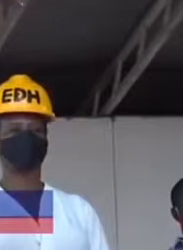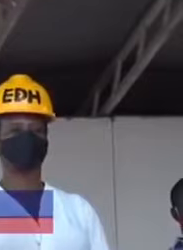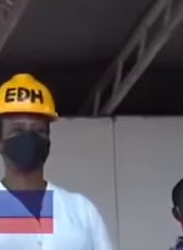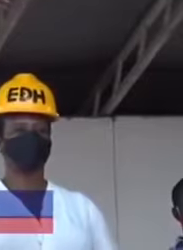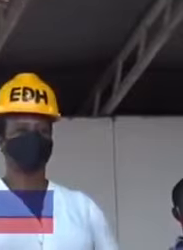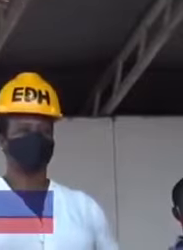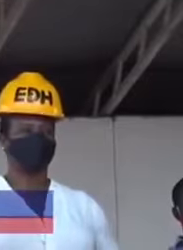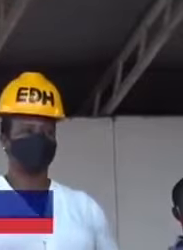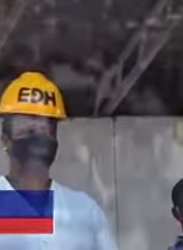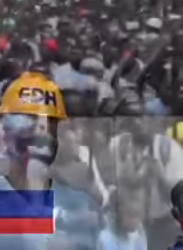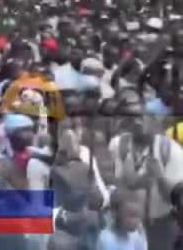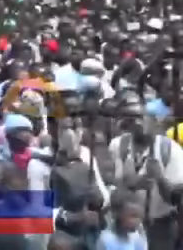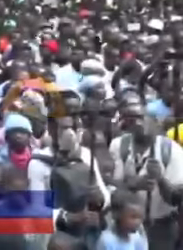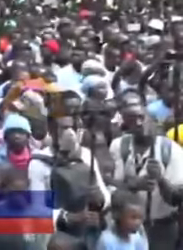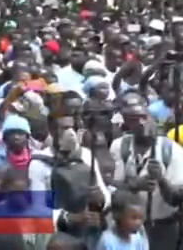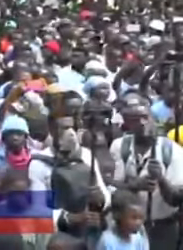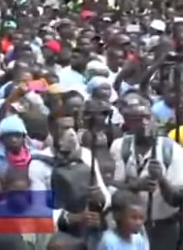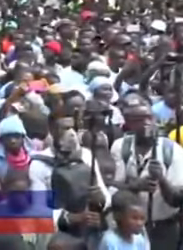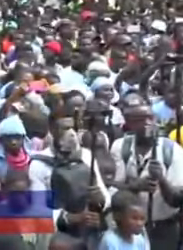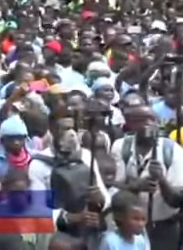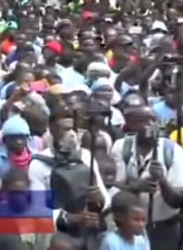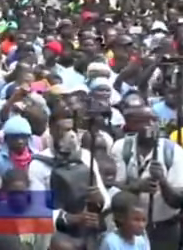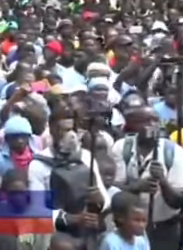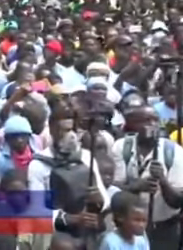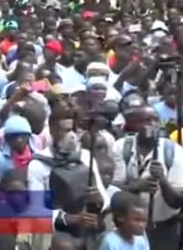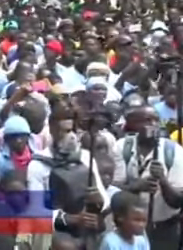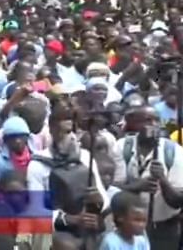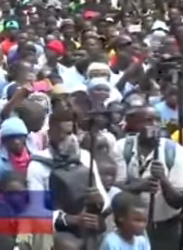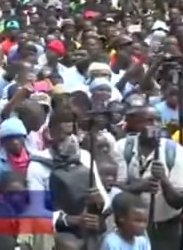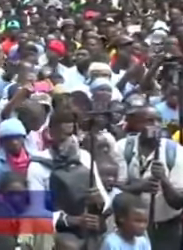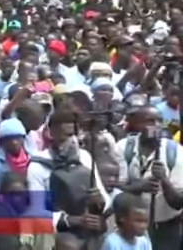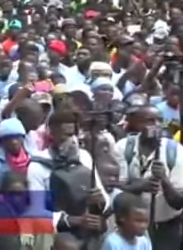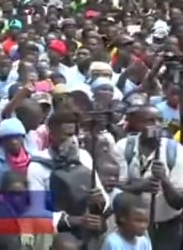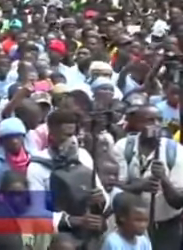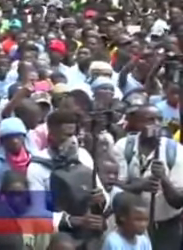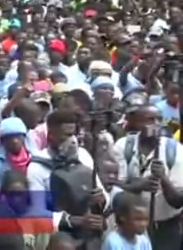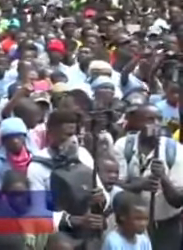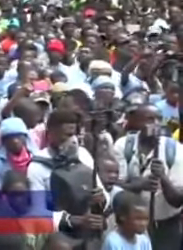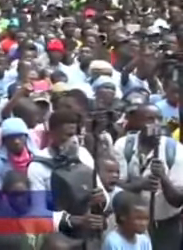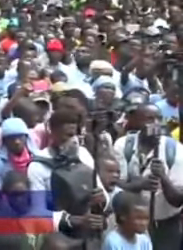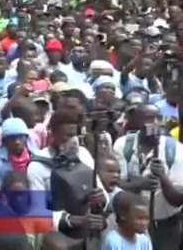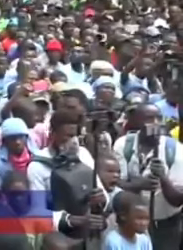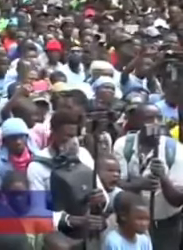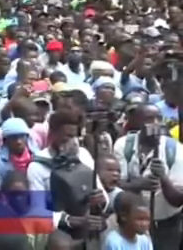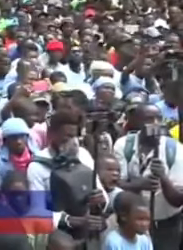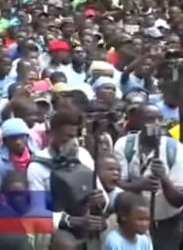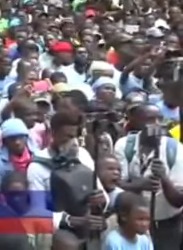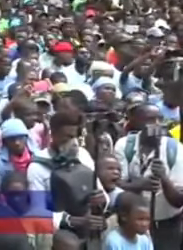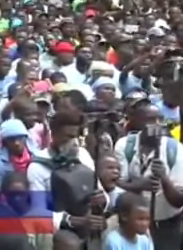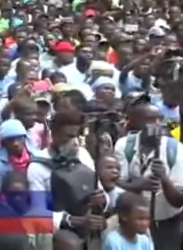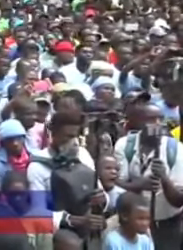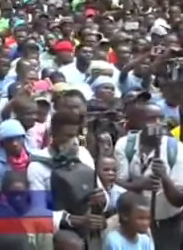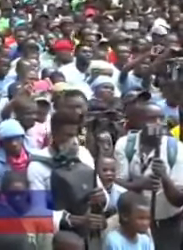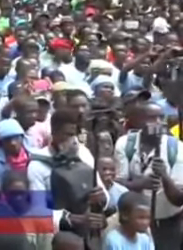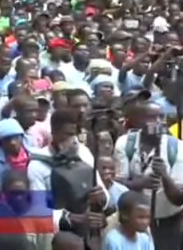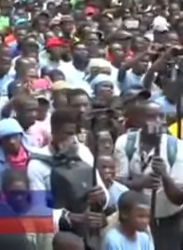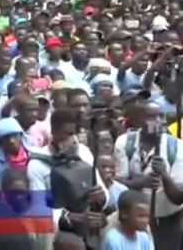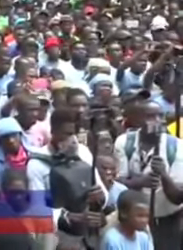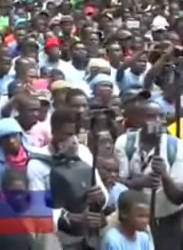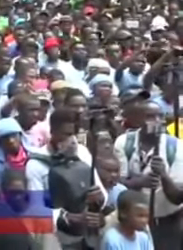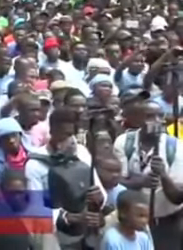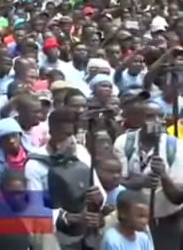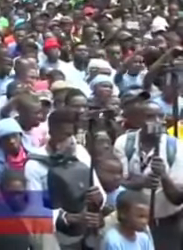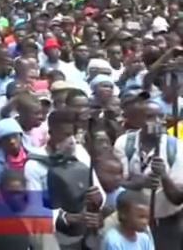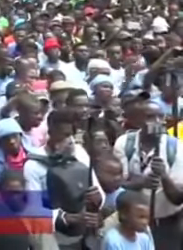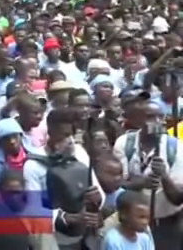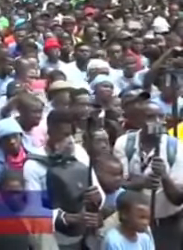parler de route aéroport. Premier bagage, moi, que l'asphalte qui l'a ministre, il y a un dommage en pile. Ça veut dire qu'on